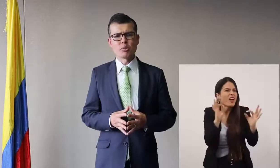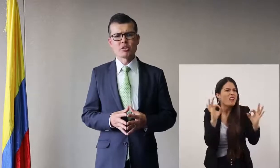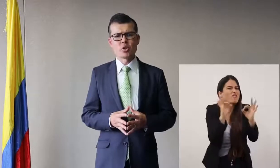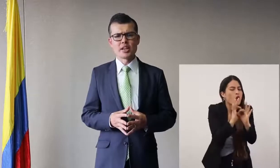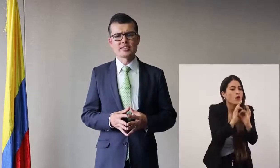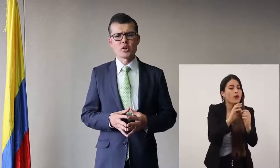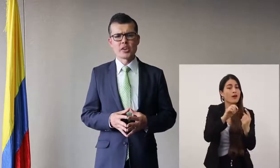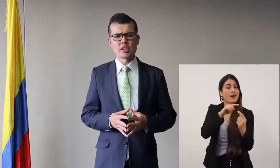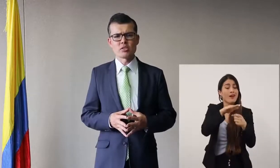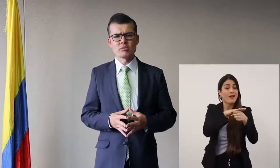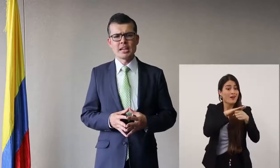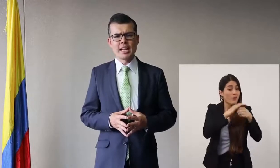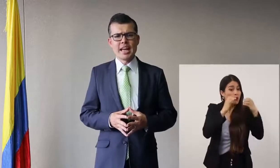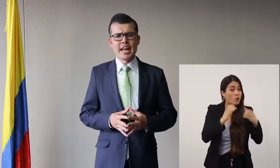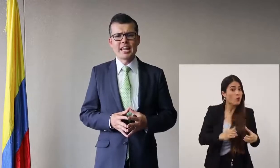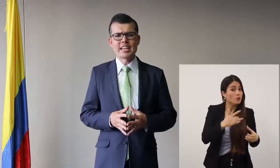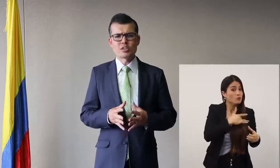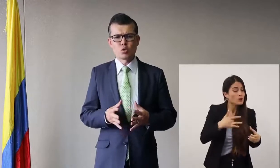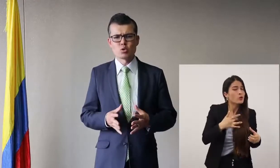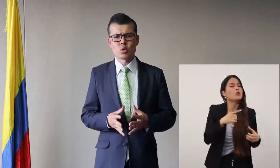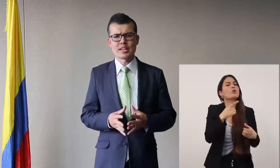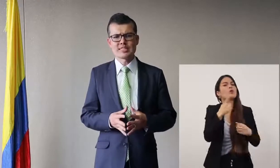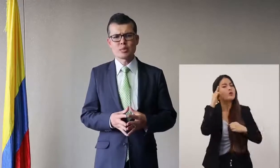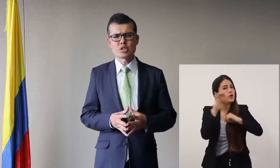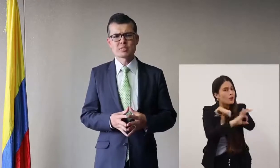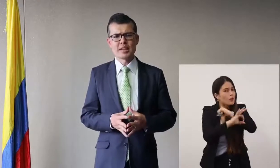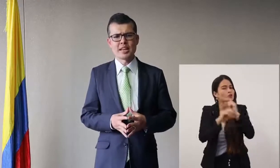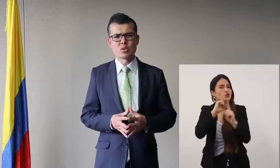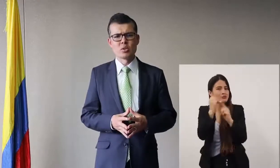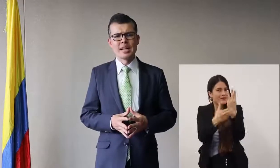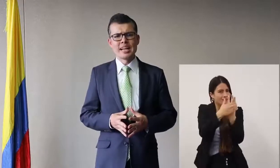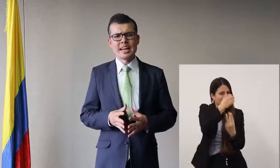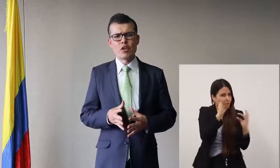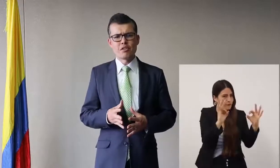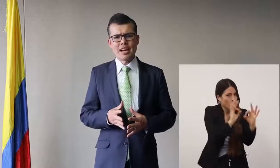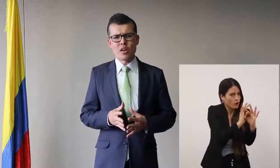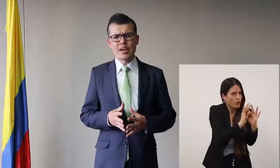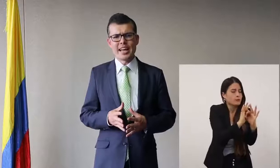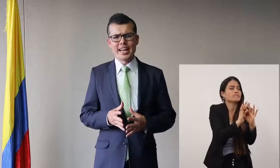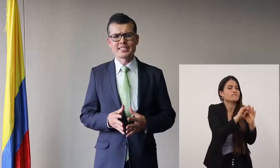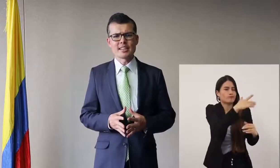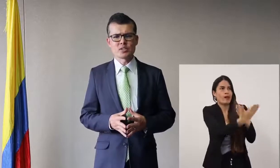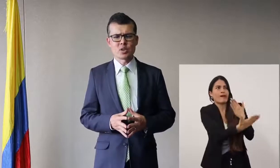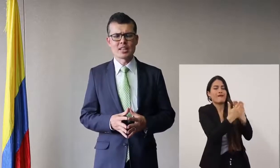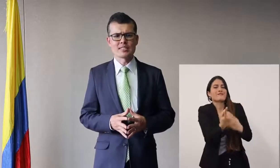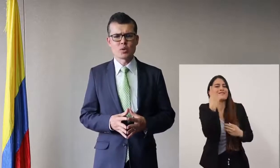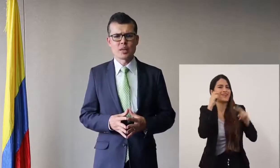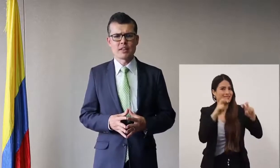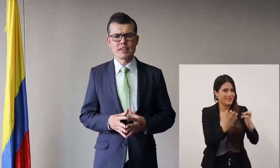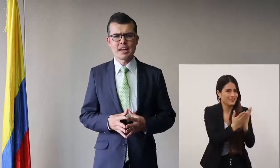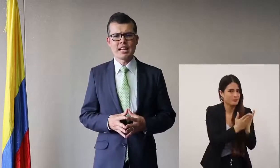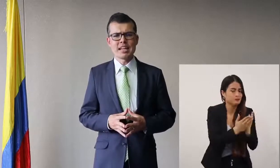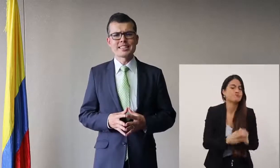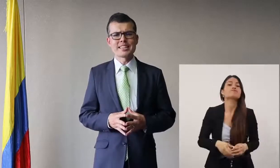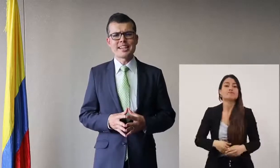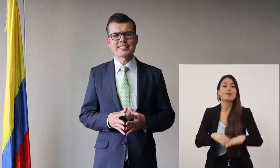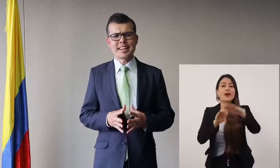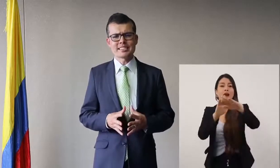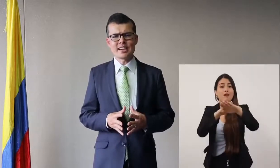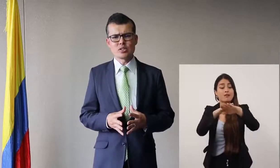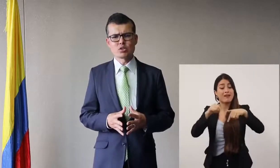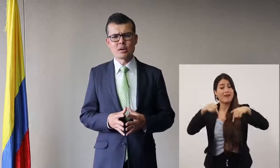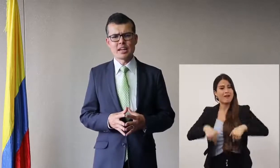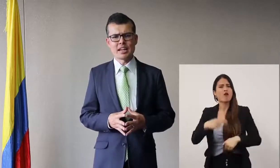reiterar el compromiso de este gobierno, en la resolución que estamos expidiendo, quedó fijado que la Agencia Nacional de Seguridad Vial